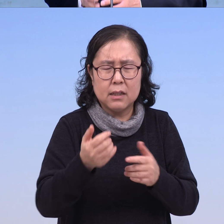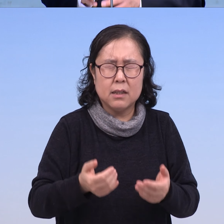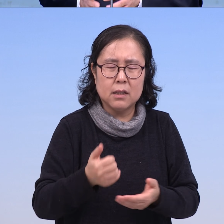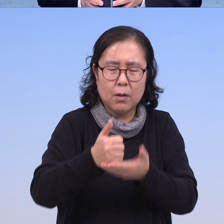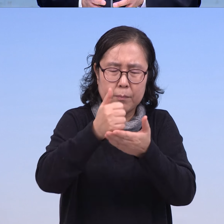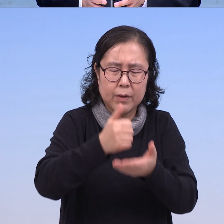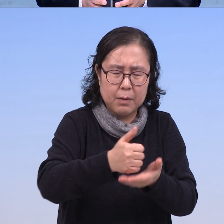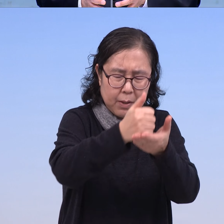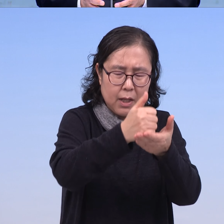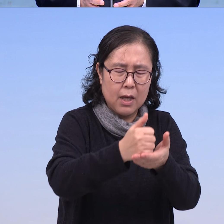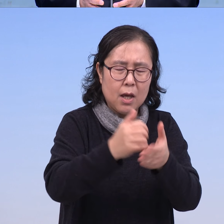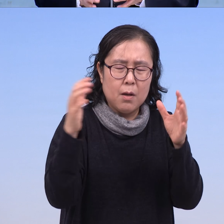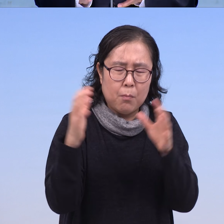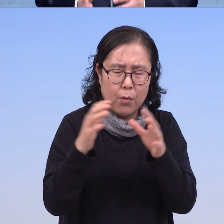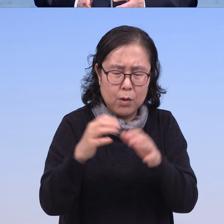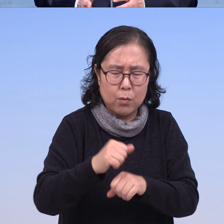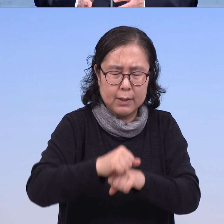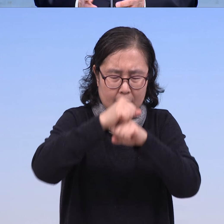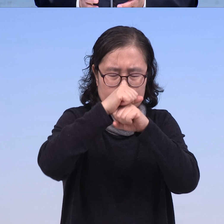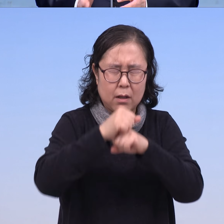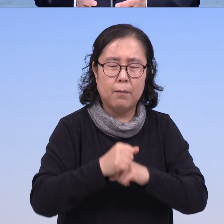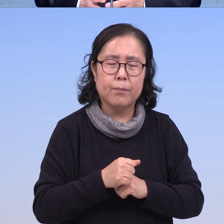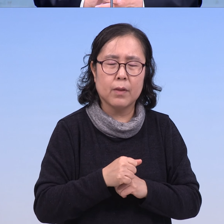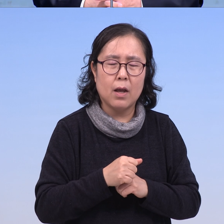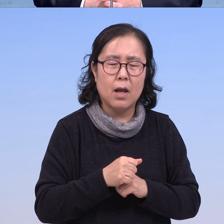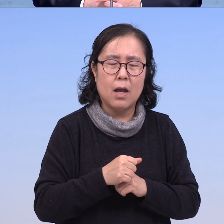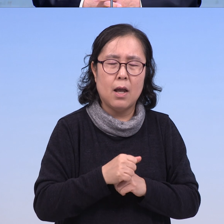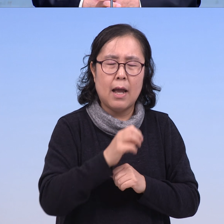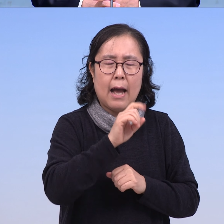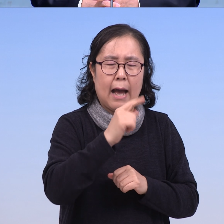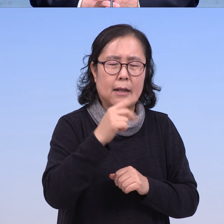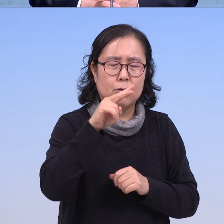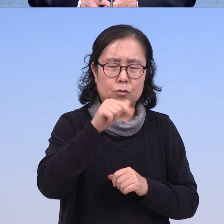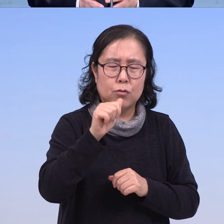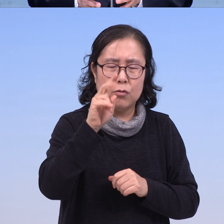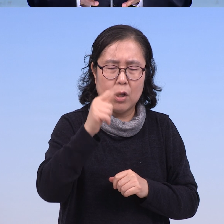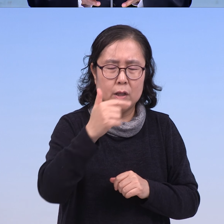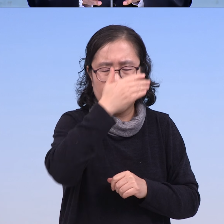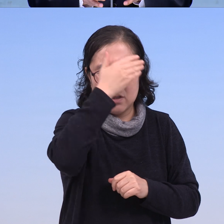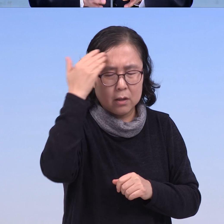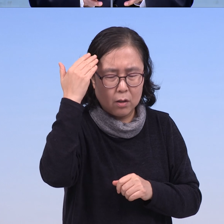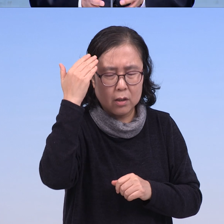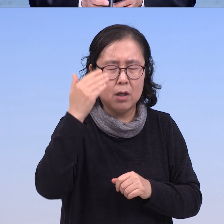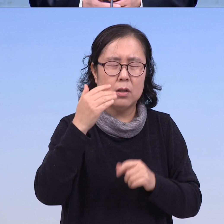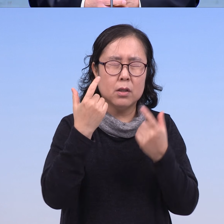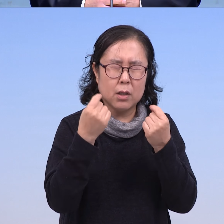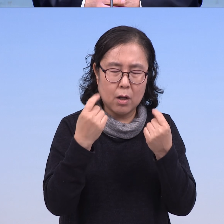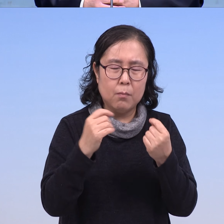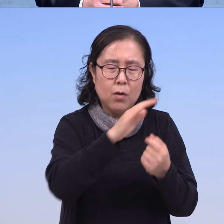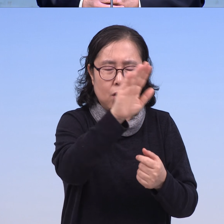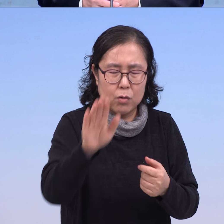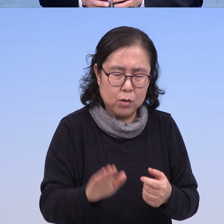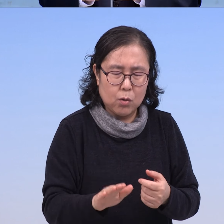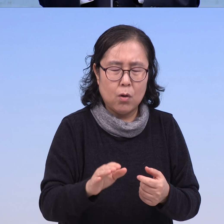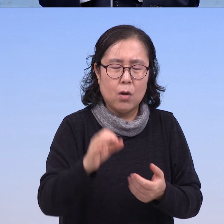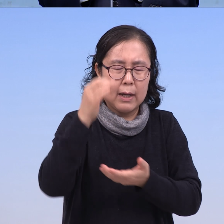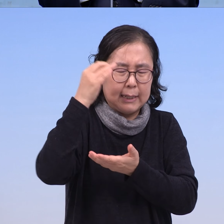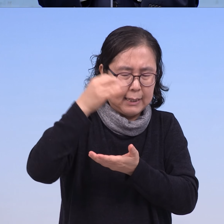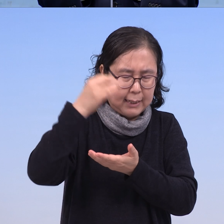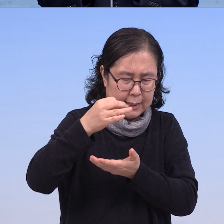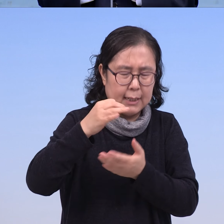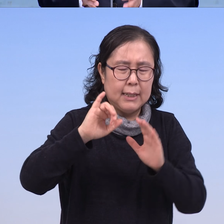이런 것들이 쌓이고 쌓이고 모이고 모이면은 안수현이라는 그 젊은 형제처럼